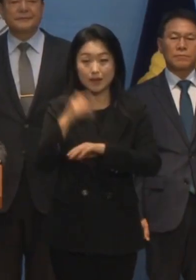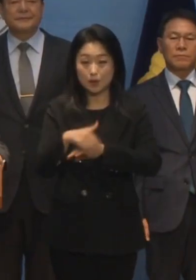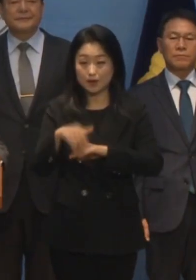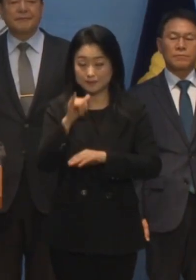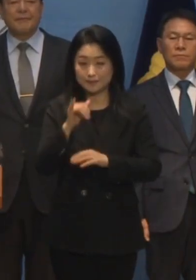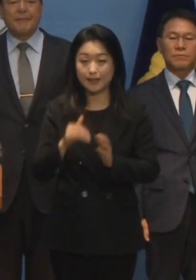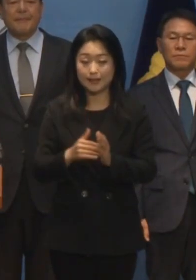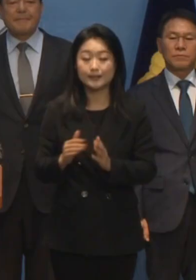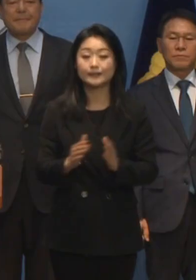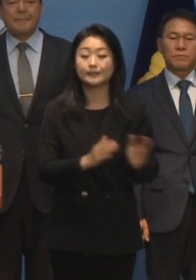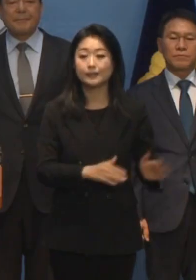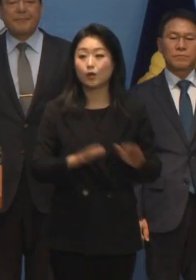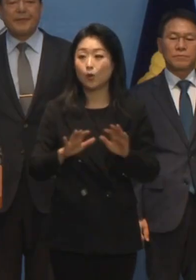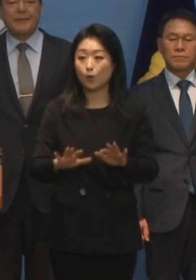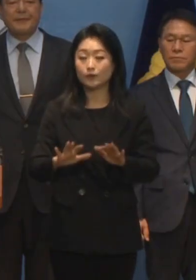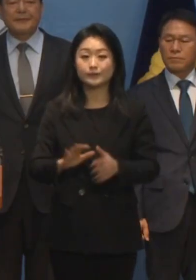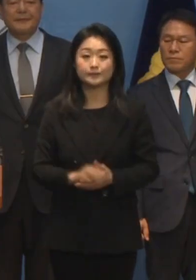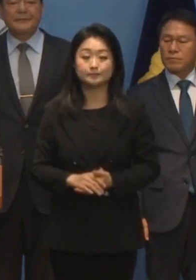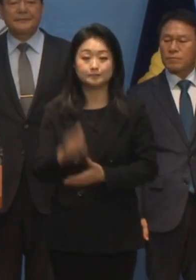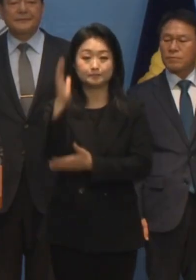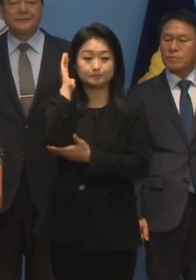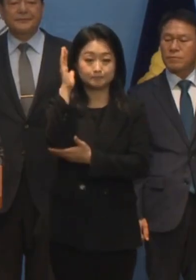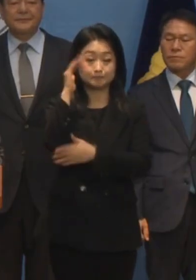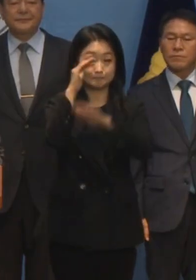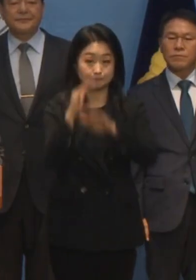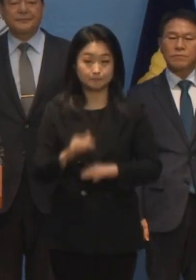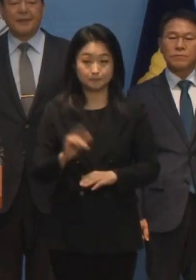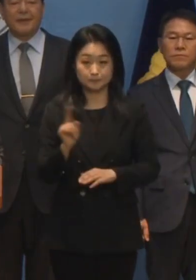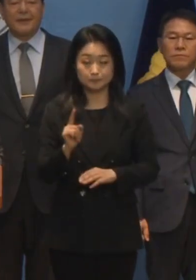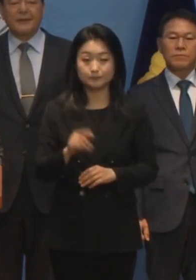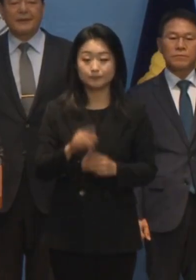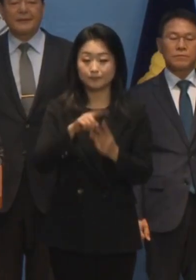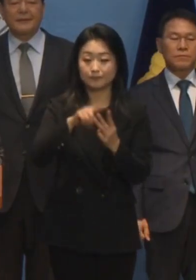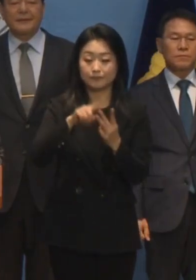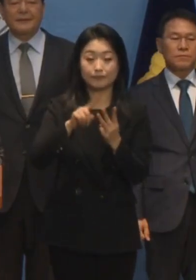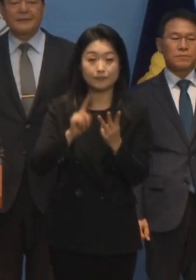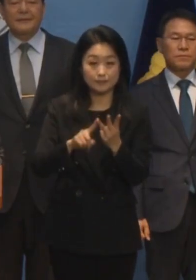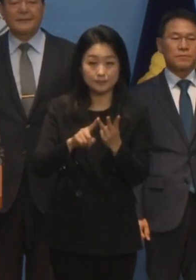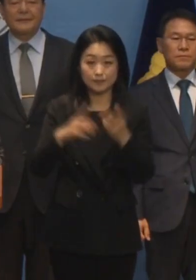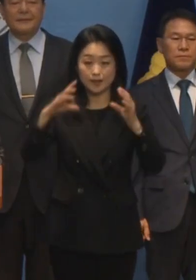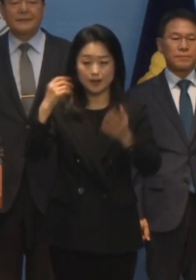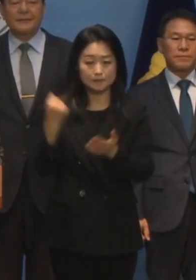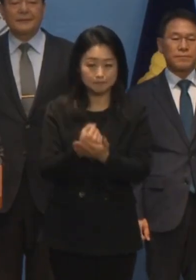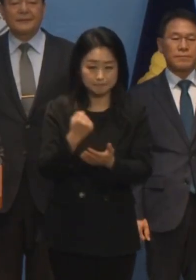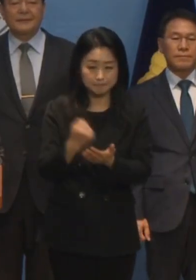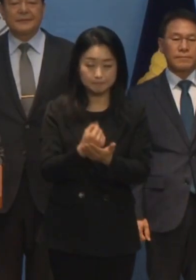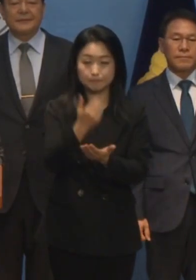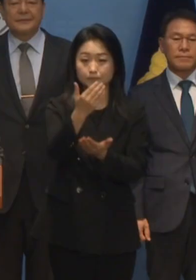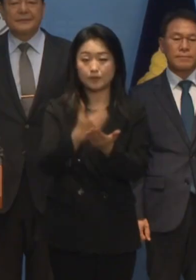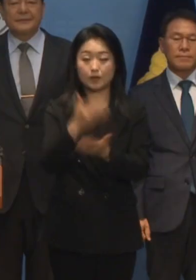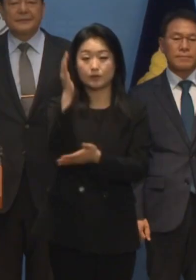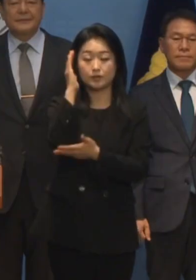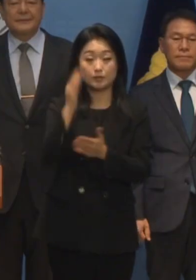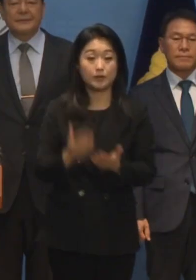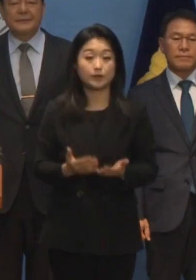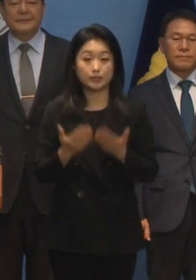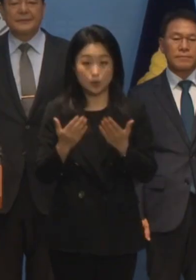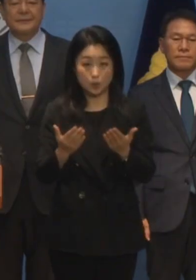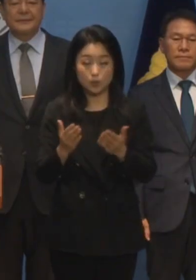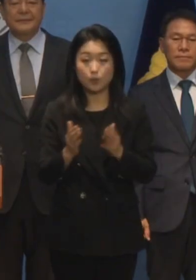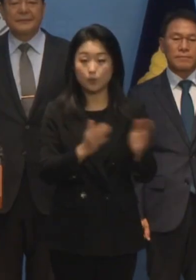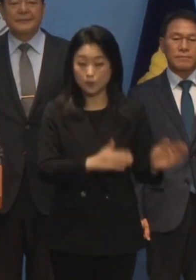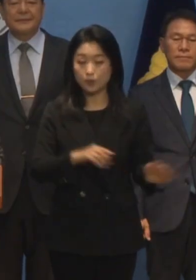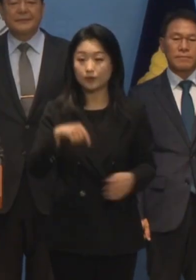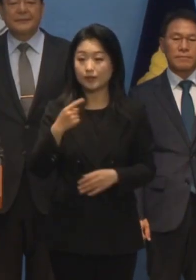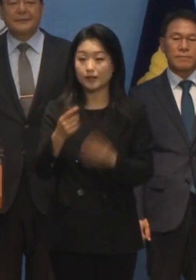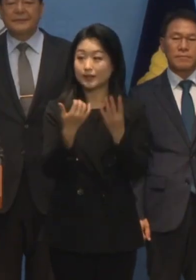해주셨습니다. 오늘 시국선언 기자회견은 먼저 세 분이 시국선언을 낭독을 하고 네 분이 그